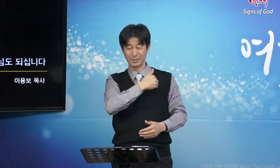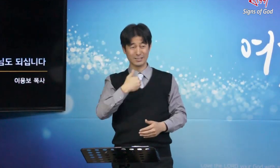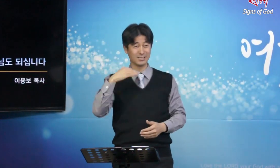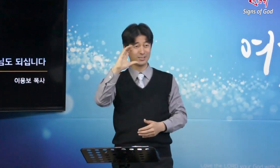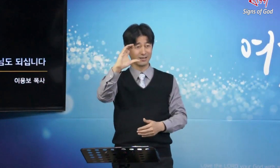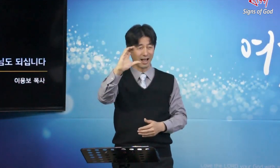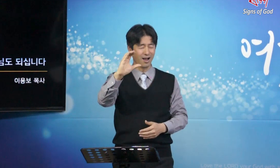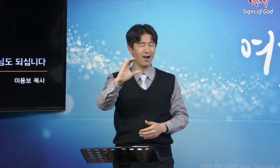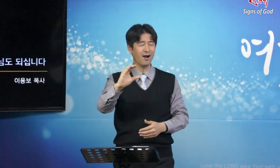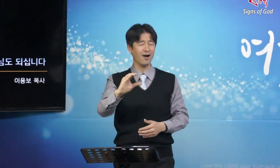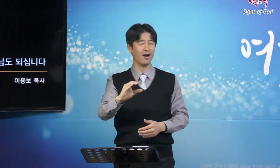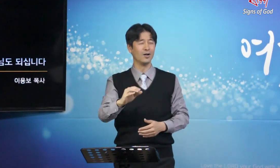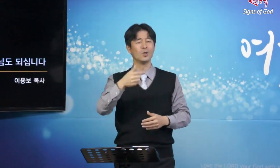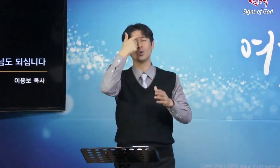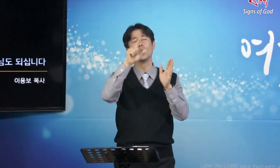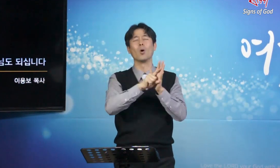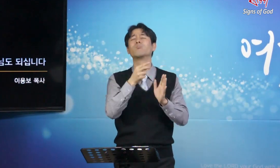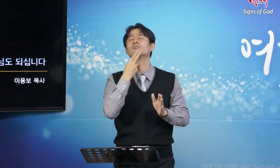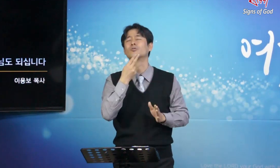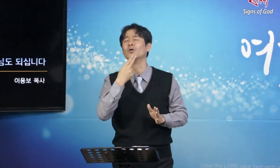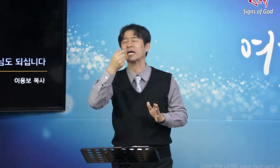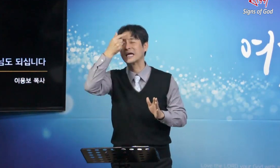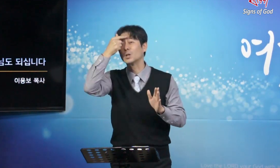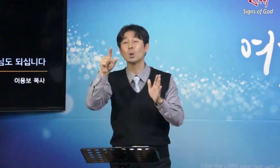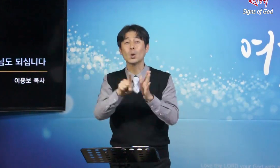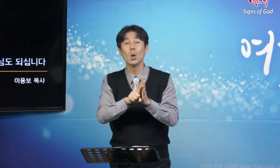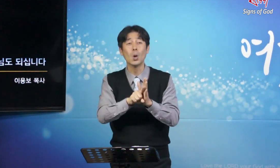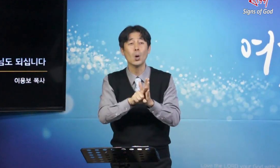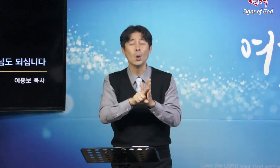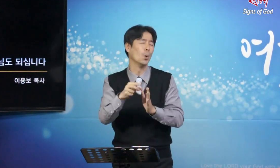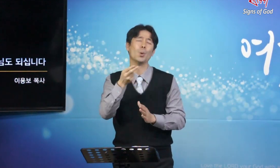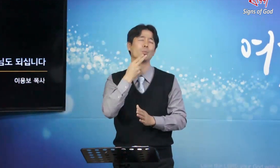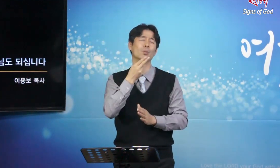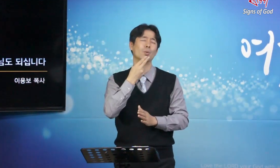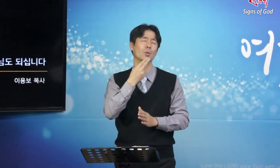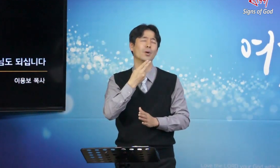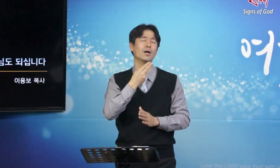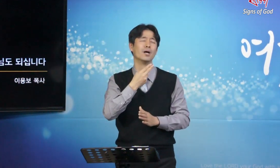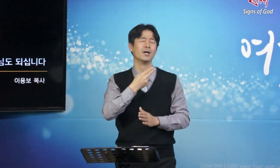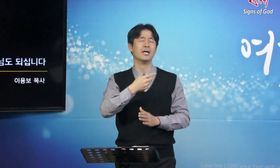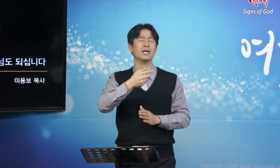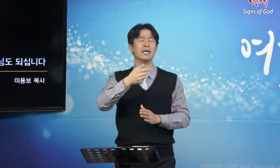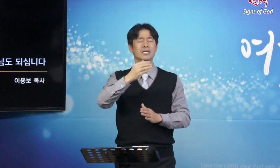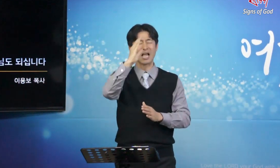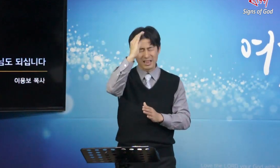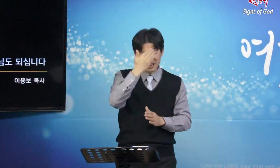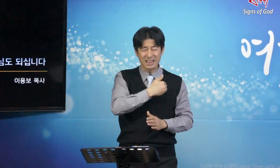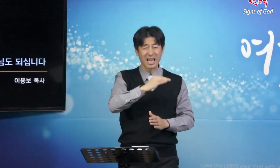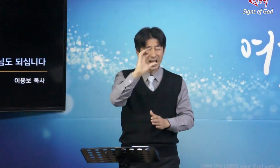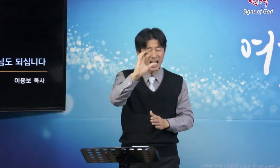교황이, 천주교 교황이, 예전에 지금 우리가 말하는 기독교는 없었죠.